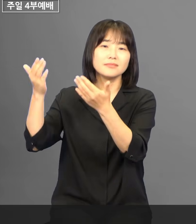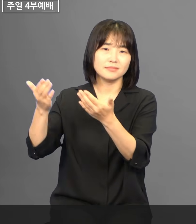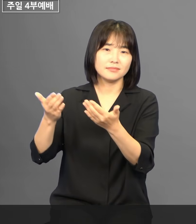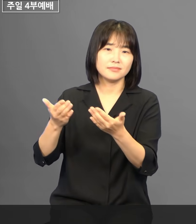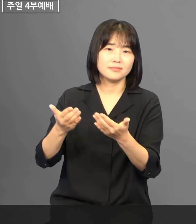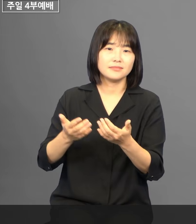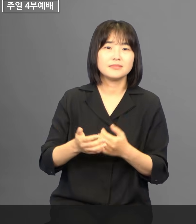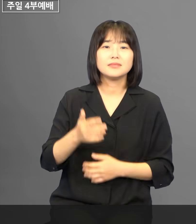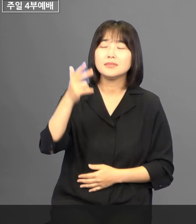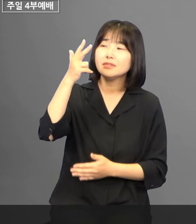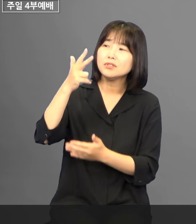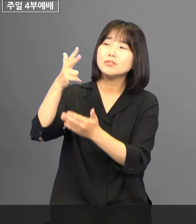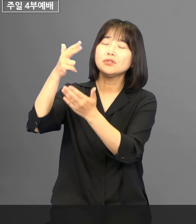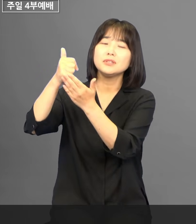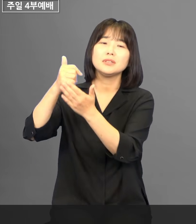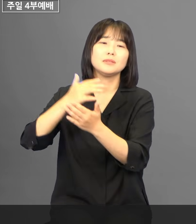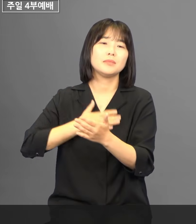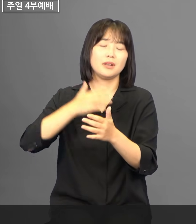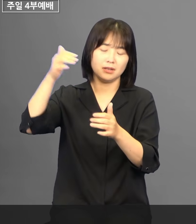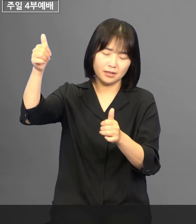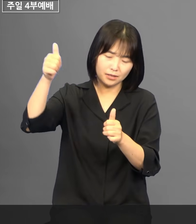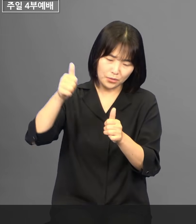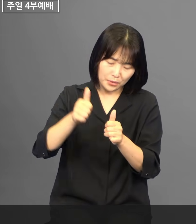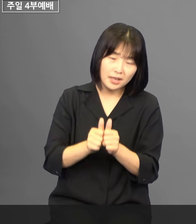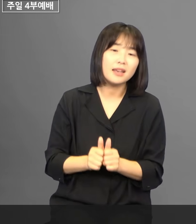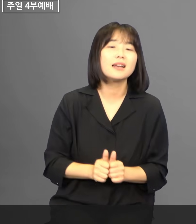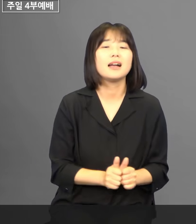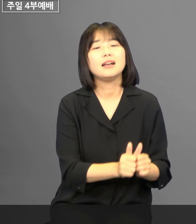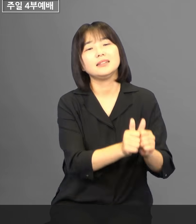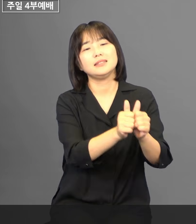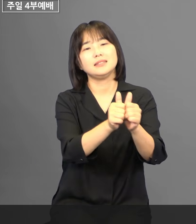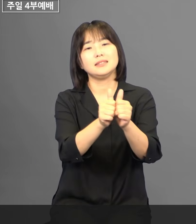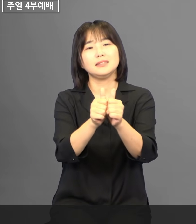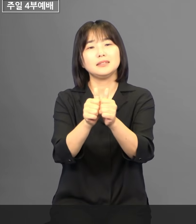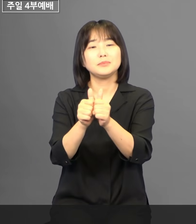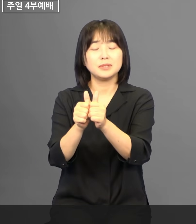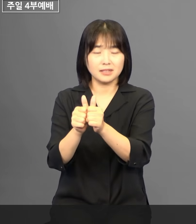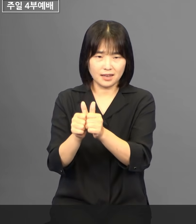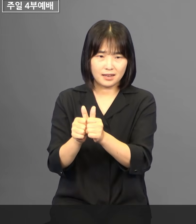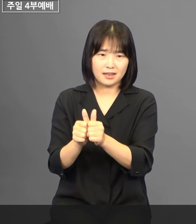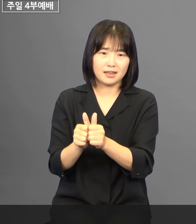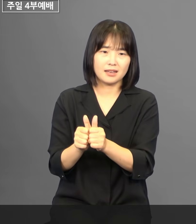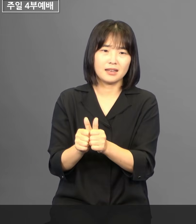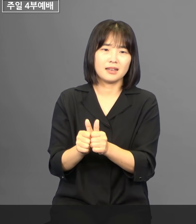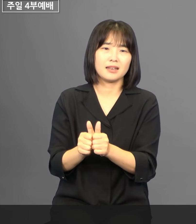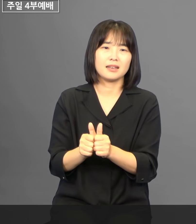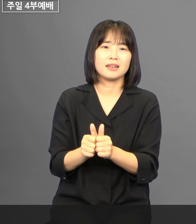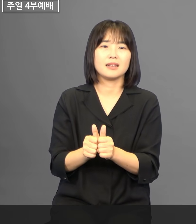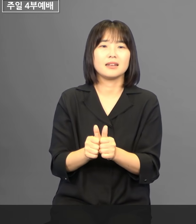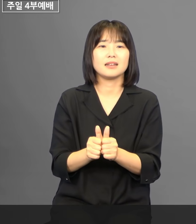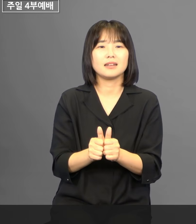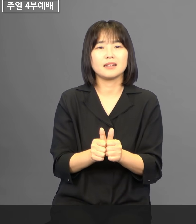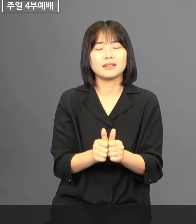붙드시네 주님 나와 동행하심이라